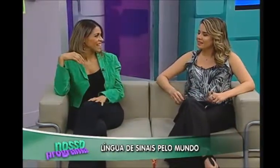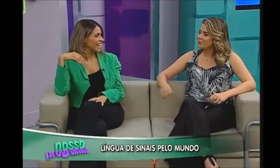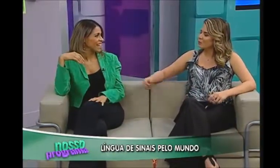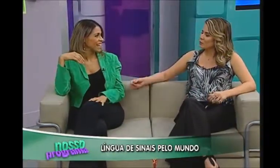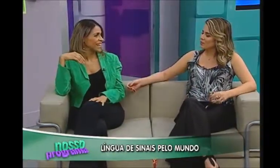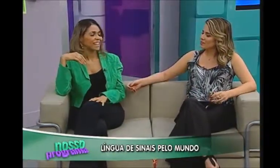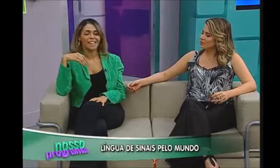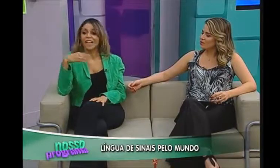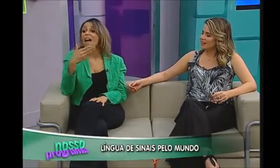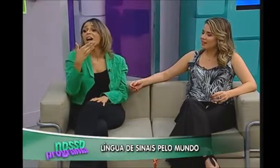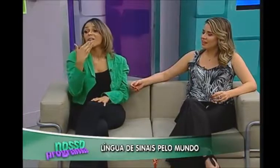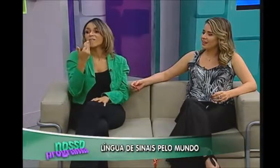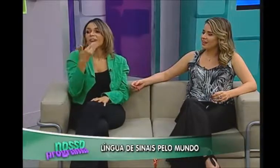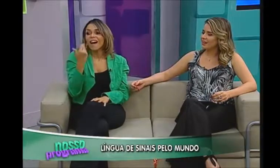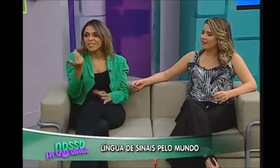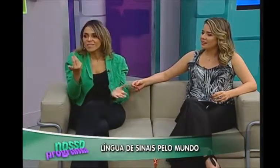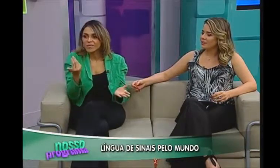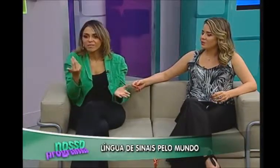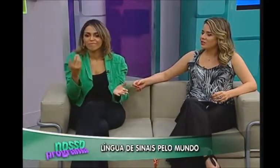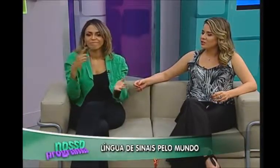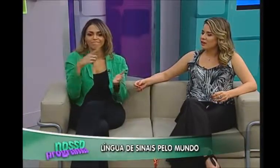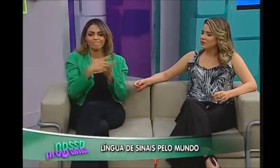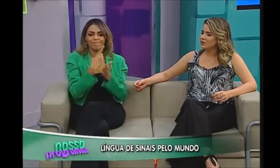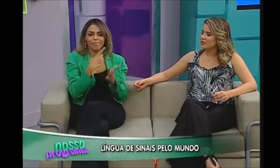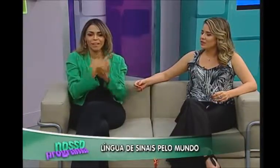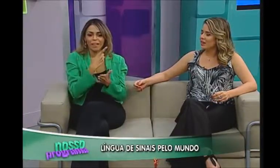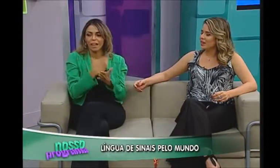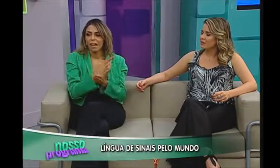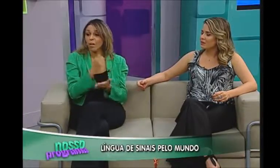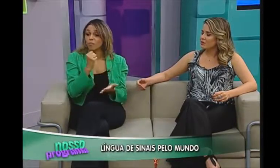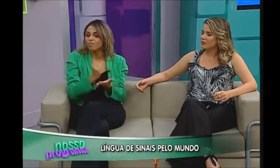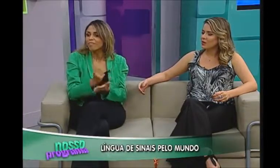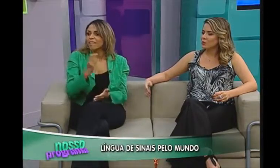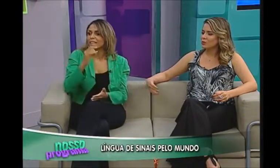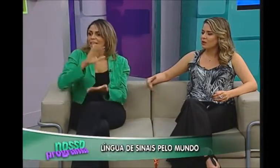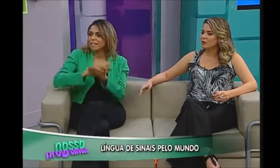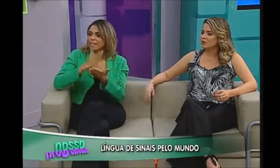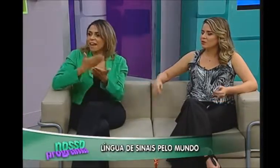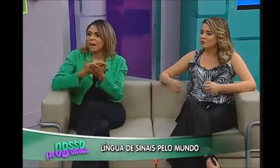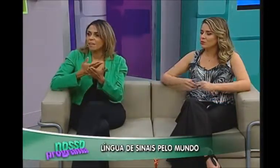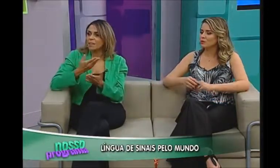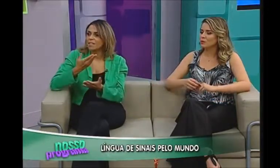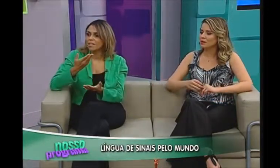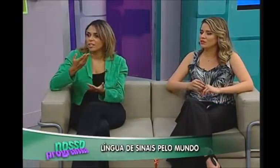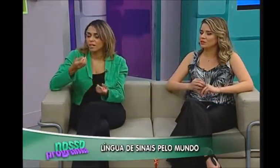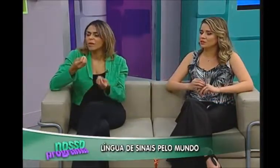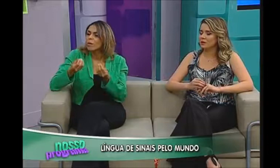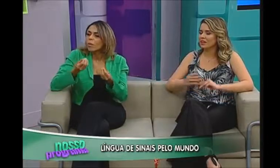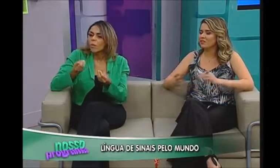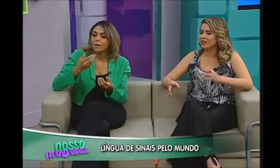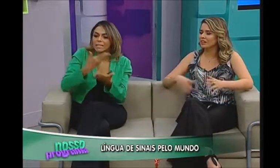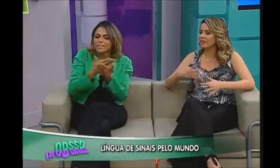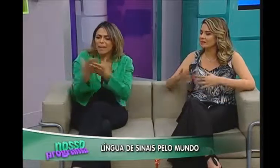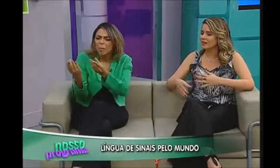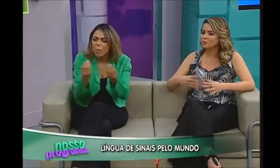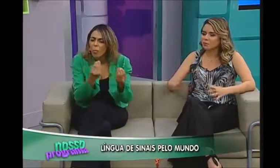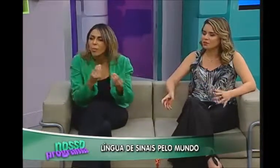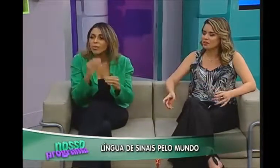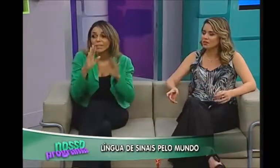é muito fácil tirar o certificado de intérprete ou não? Quanto tempo de estudo? Conta pra gente. Porque quem estiver interessado pode ir